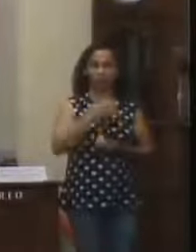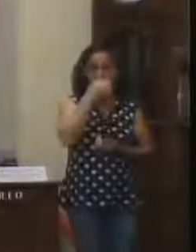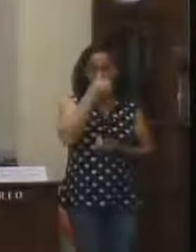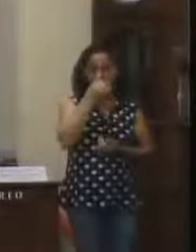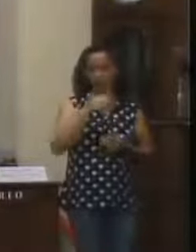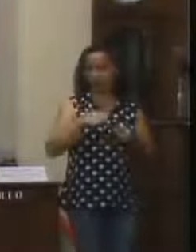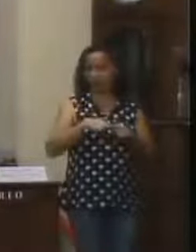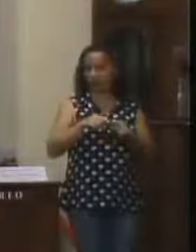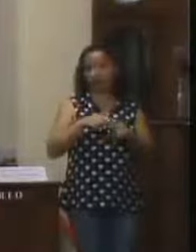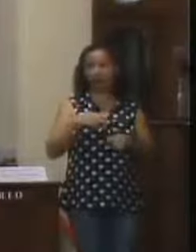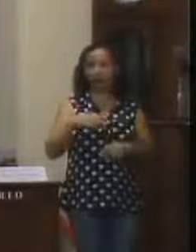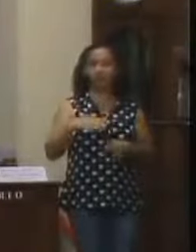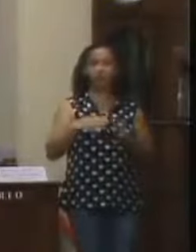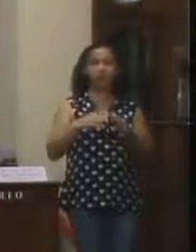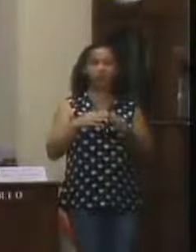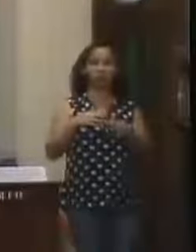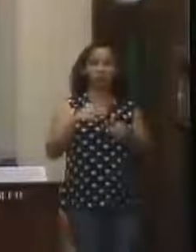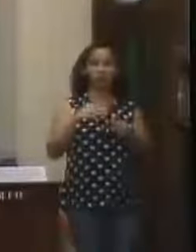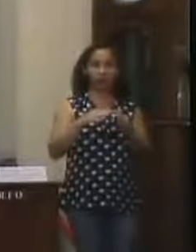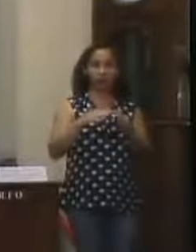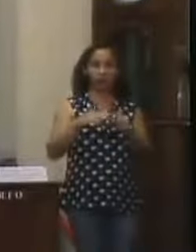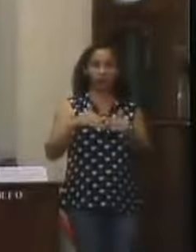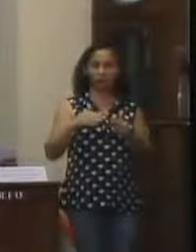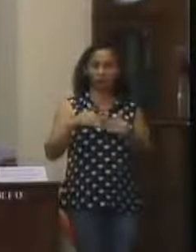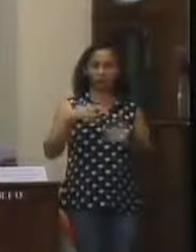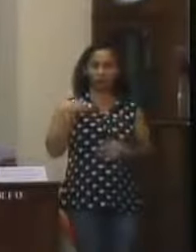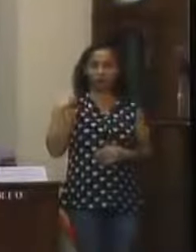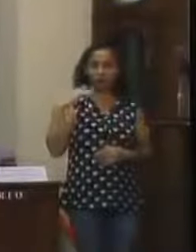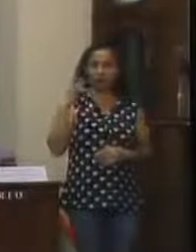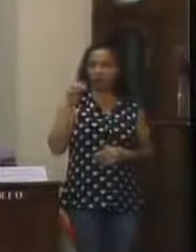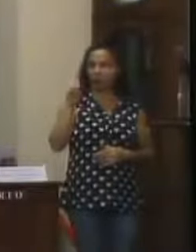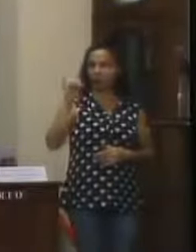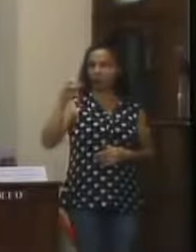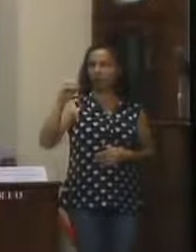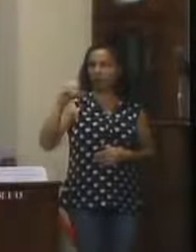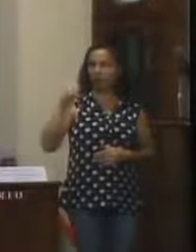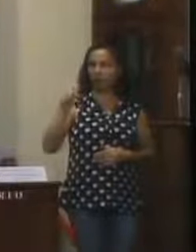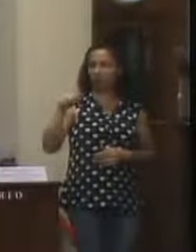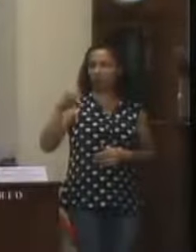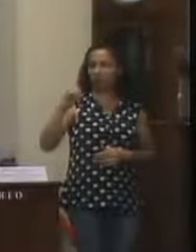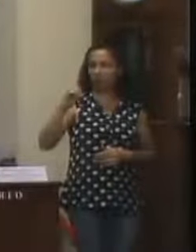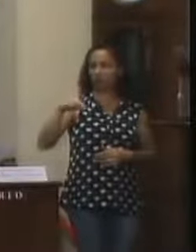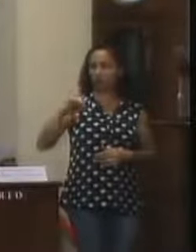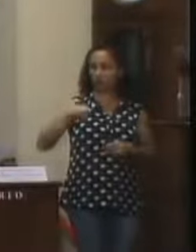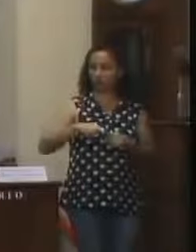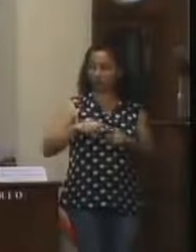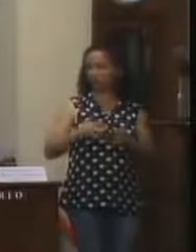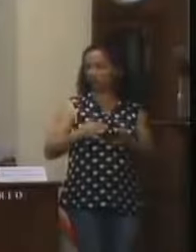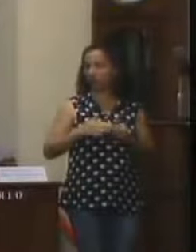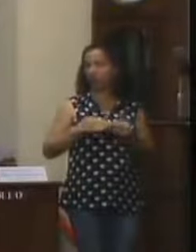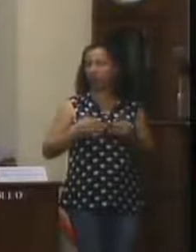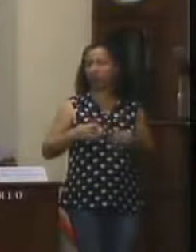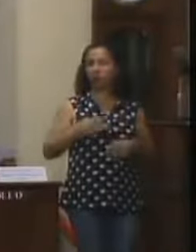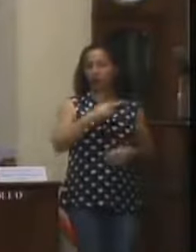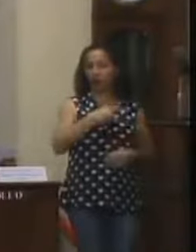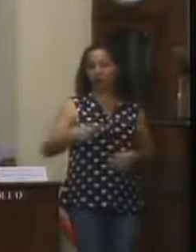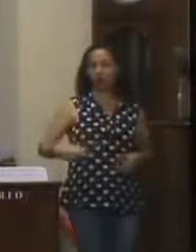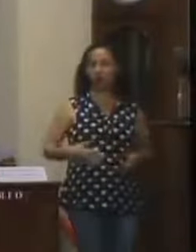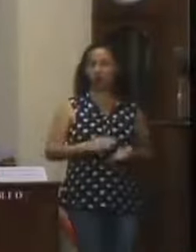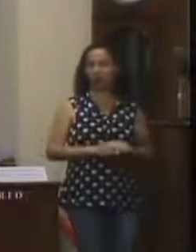O vereador Fábio Antônio Pires Jorge, no uso de suas atribuições, na forma regimental dessa Casa Legislativa, vem requerer ao excelentíssimo senhor presidente dessa